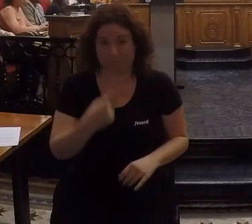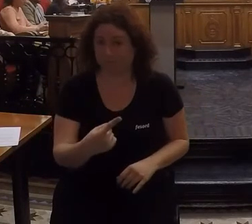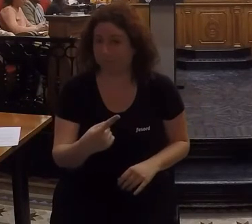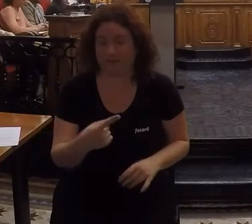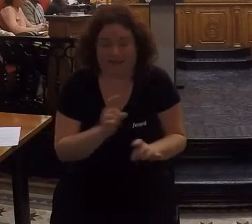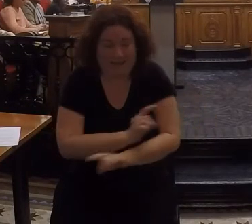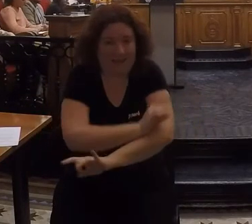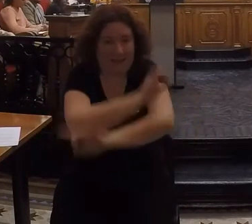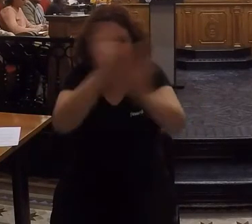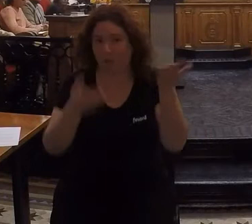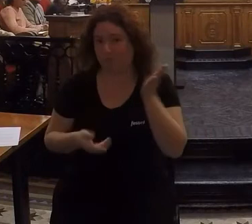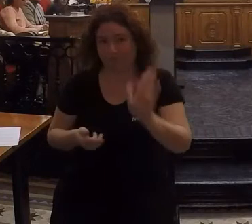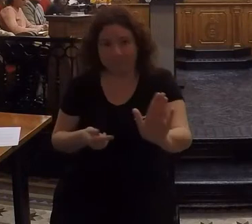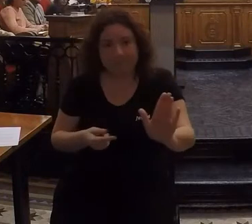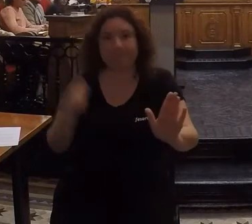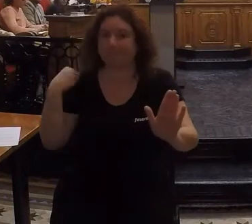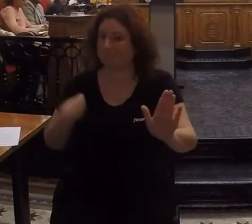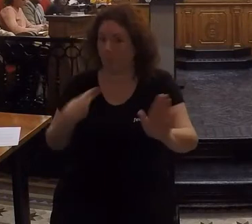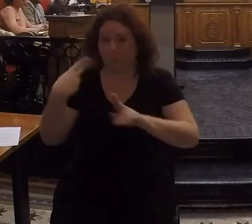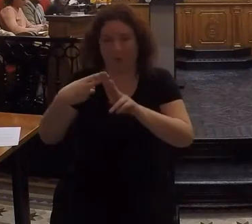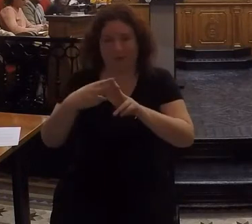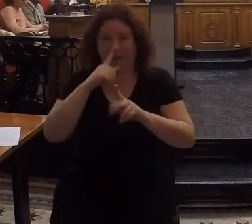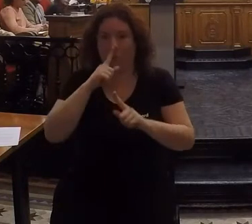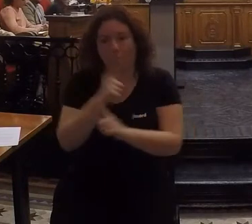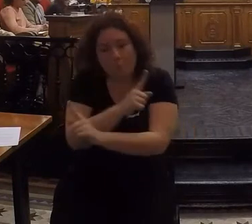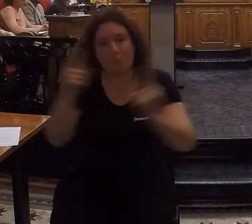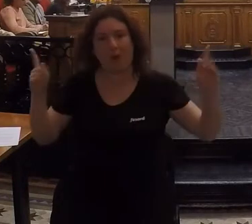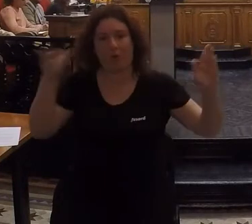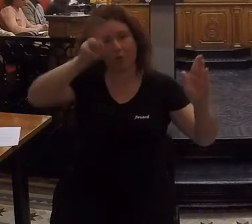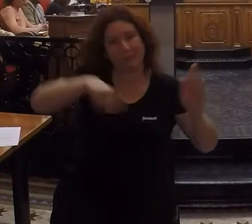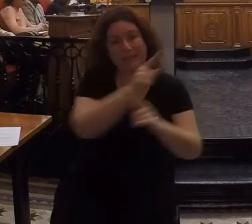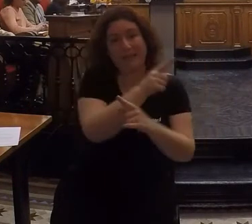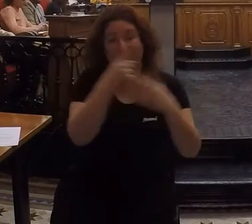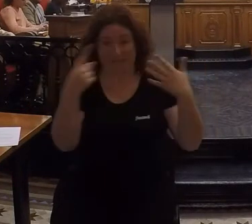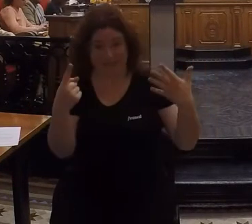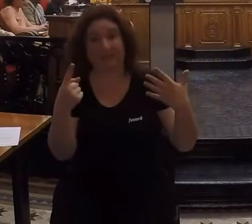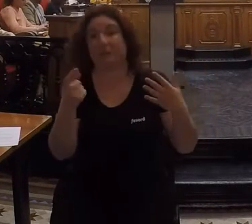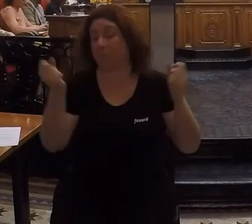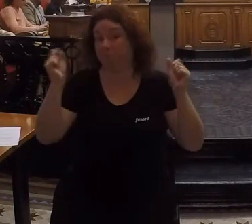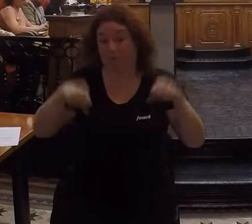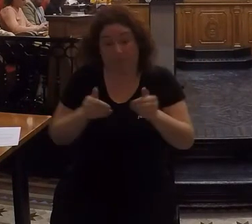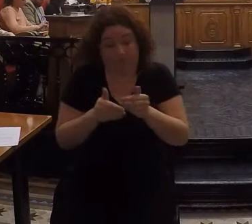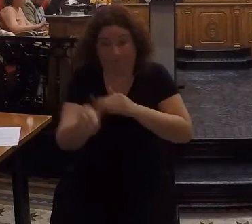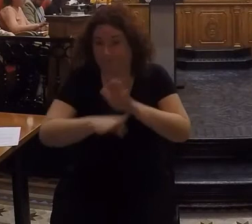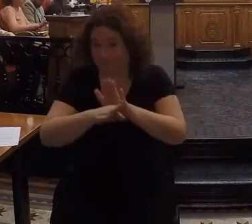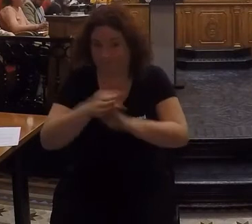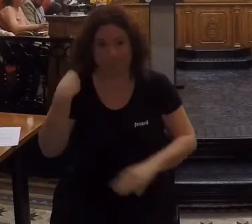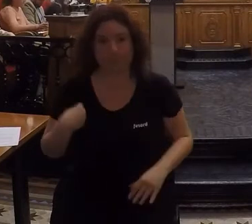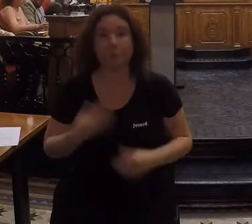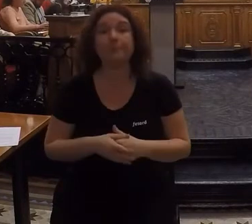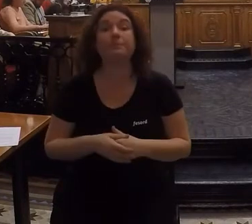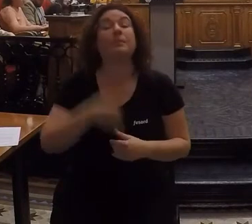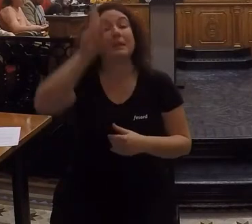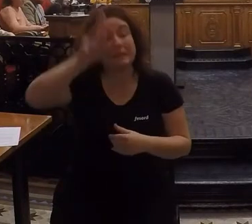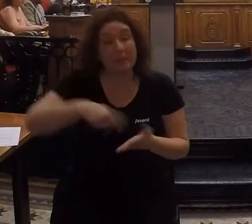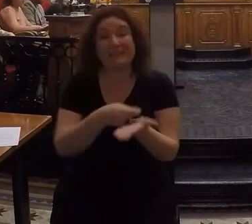ser la política de este año y la petición del Partido Popular. Y en cuanto a otro tema de las tasas, pues le vuelvo a decir lo mismo. Creo que las